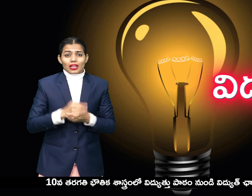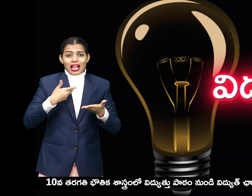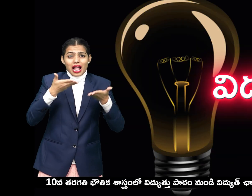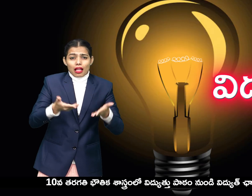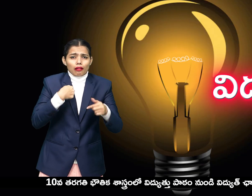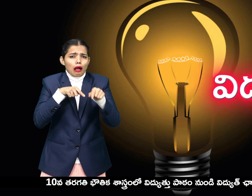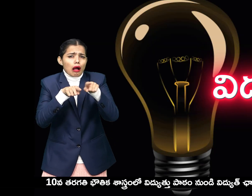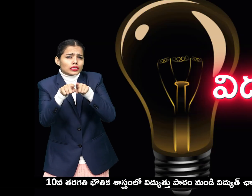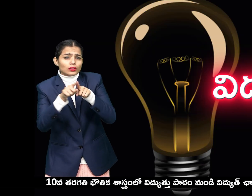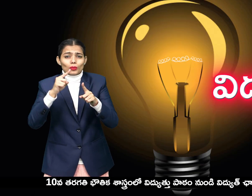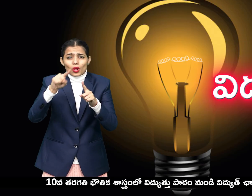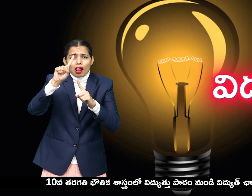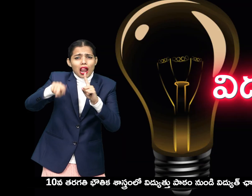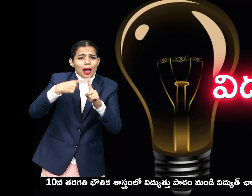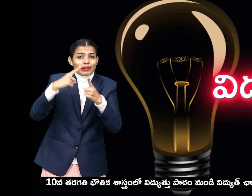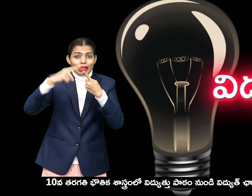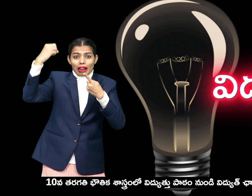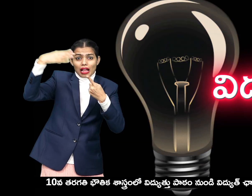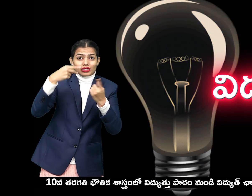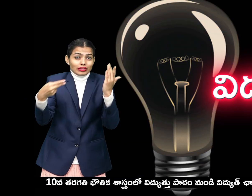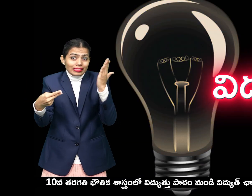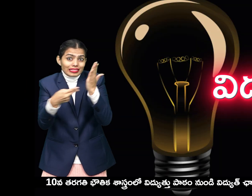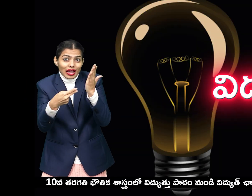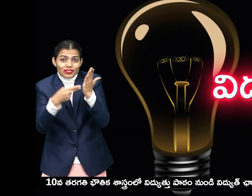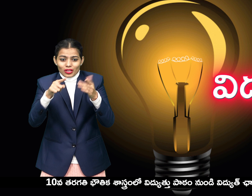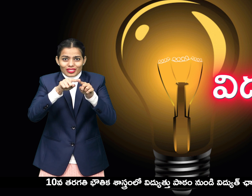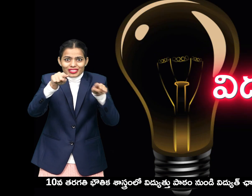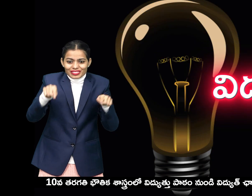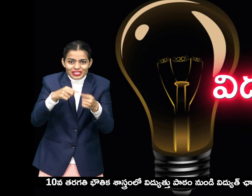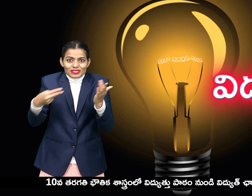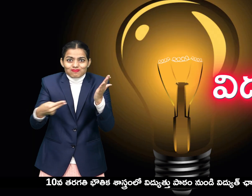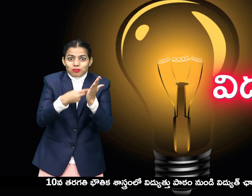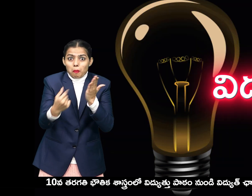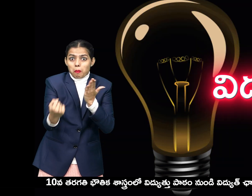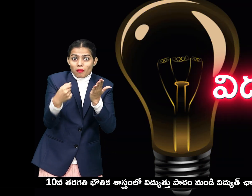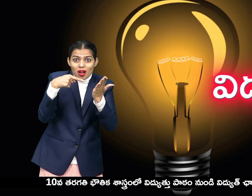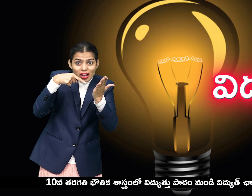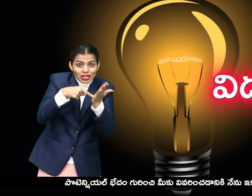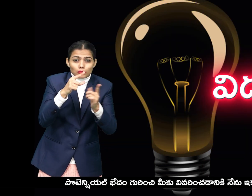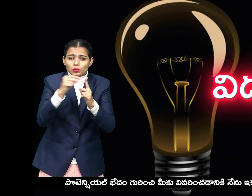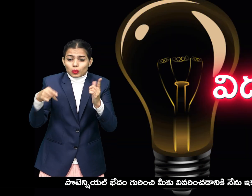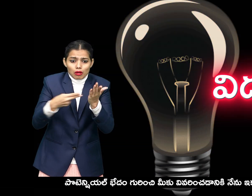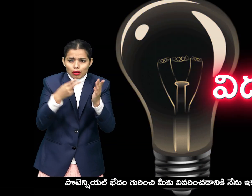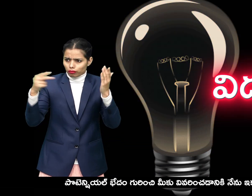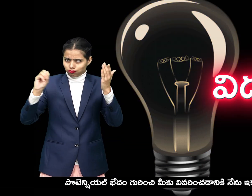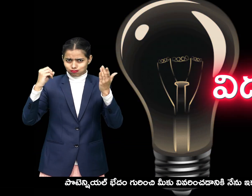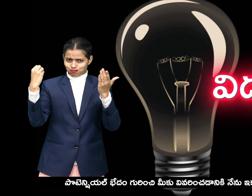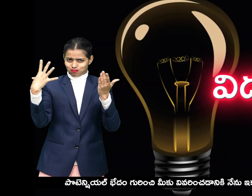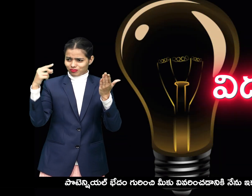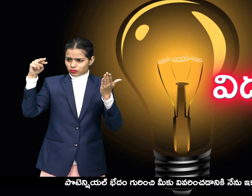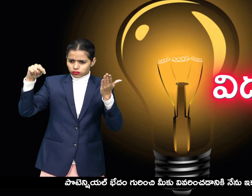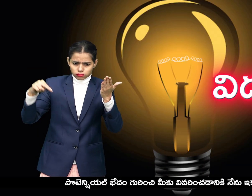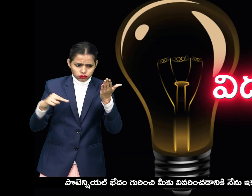10వ తరగతి భౌతిక శాస్త్రంలో విద్యుత్ పాఠం నుంచి విద్యుత్ ఛార్జ్, కరెంట్ మరియు పొటెన్షియల్ భేదం గురించి